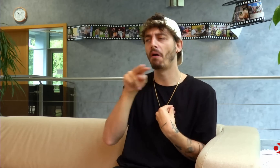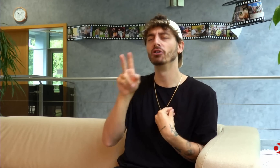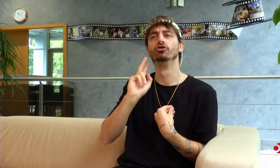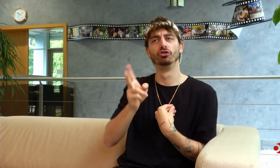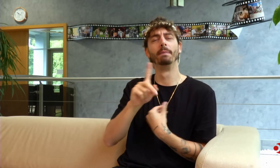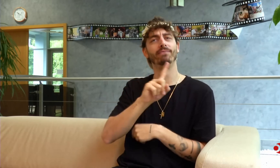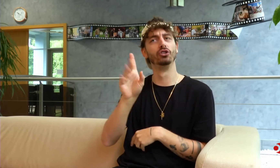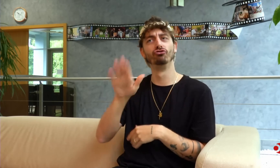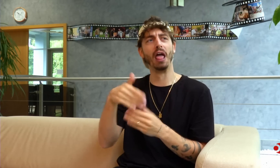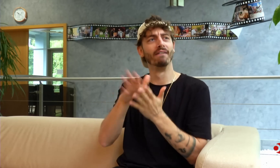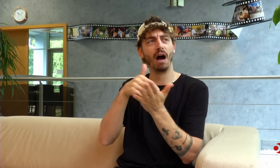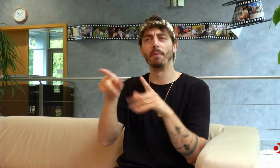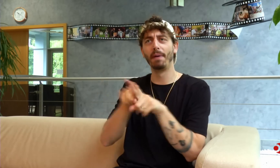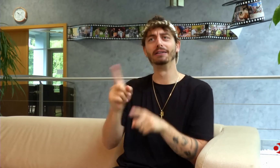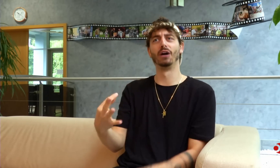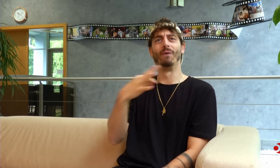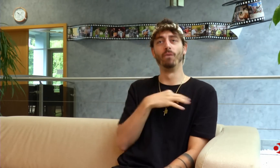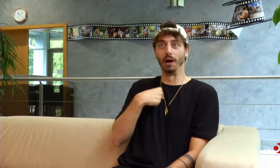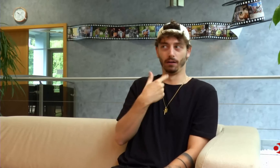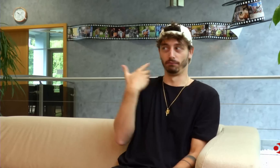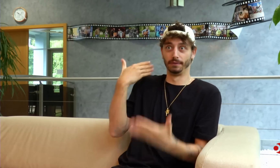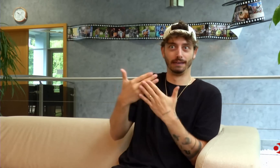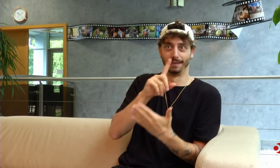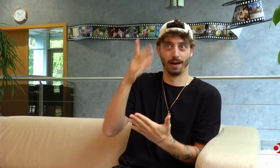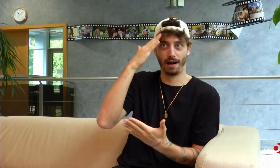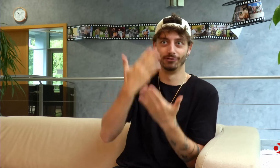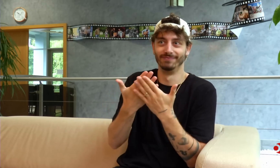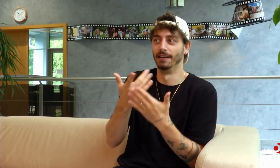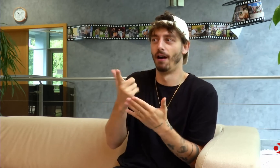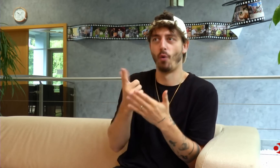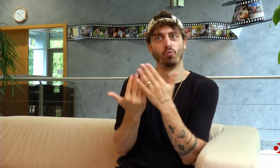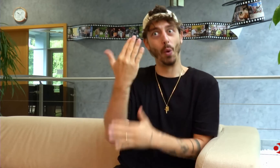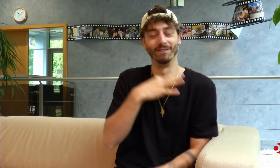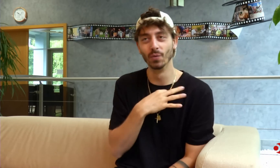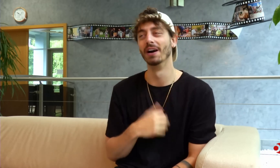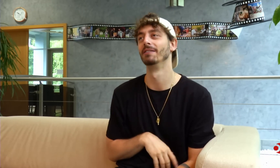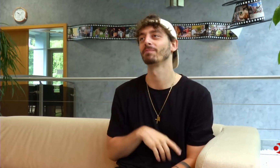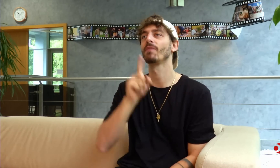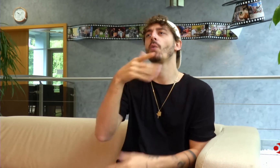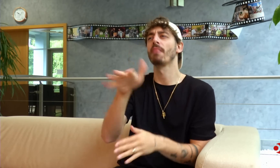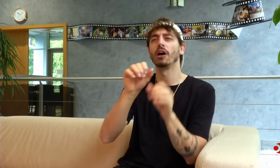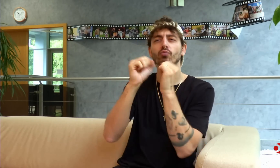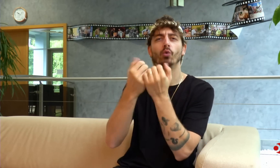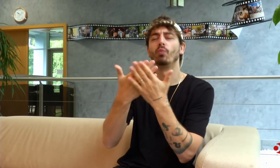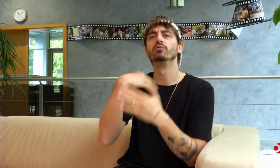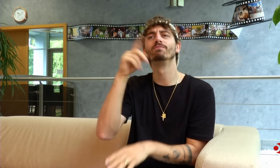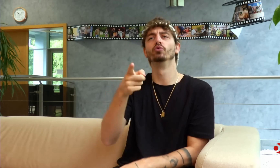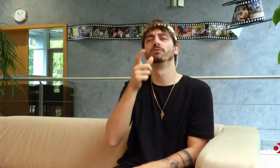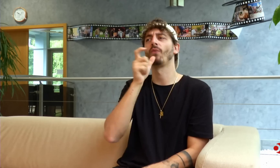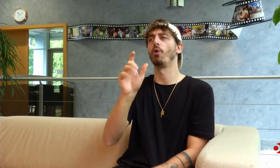Klamotten bekommen habe, habe ich gemerkt, dass mir das auch ganz gut gefällt und zu mir passt. Das hätte ich nie gedacht. Und dann die Szene, wo ich einen sehr fiesen Ausdruck